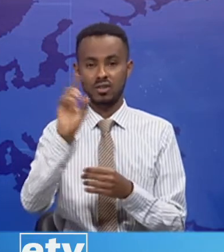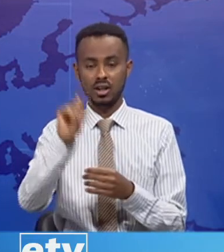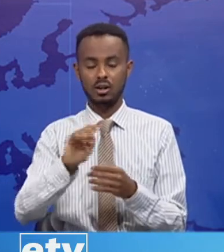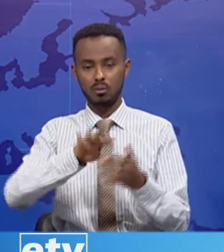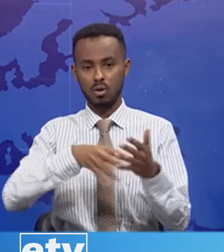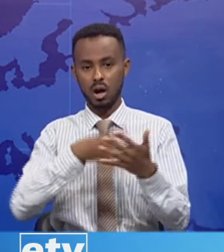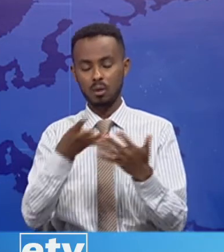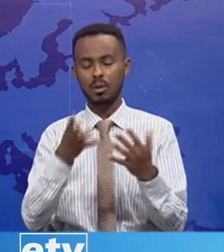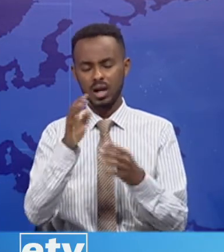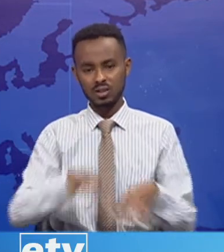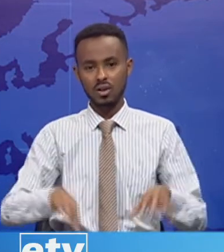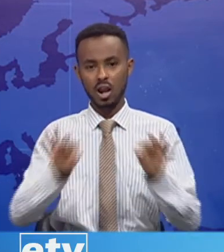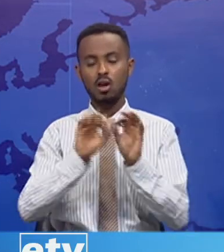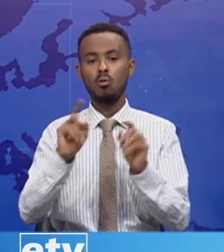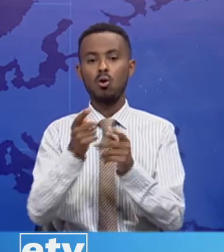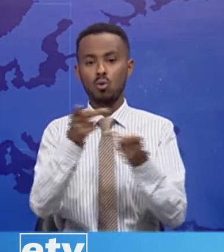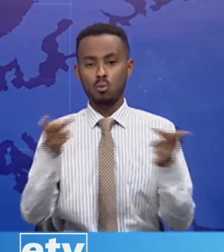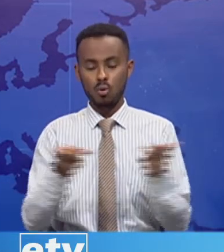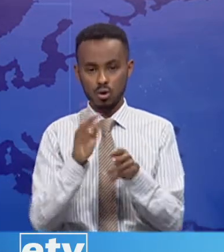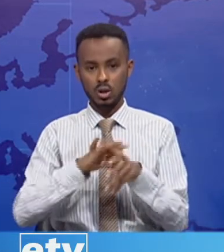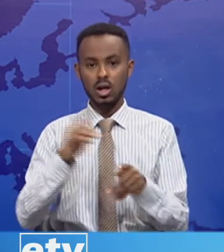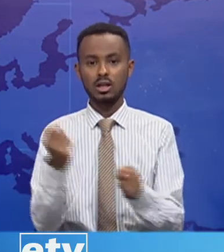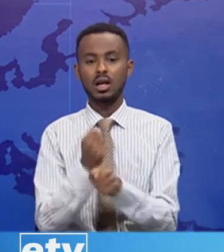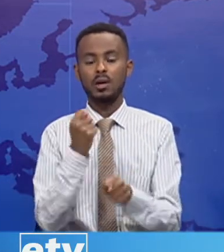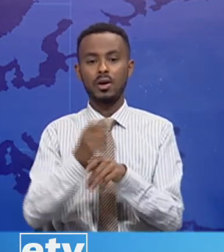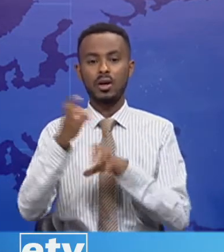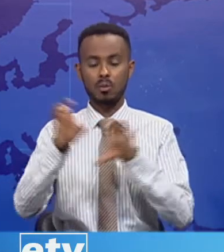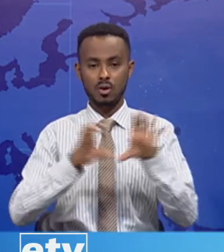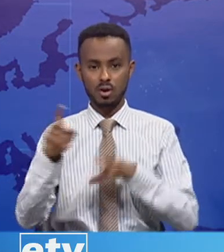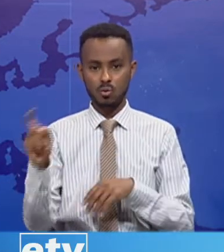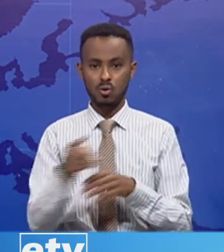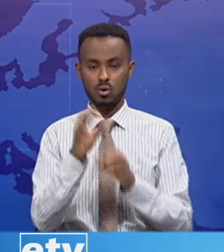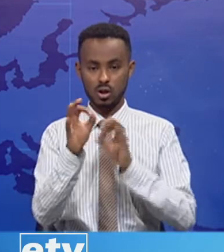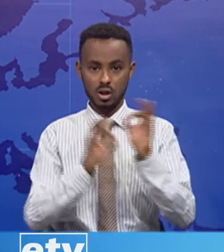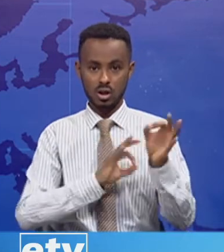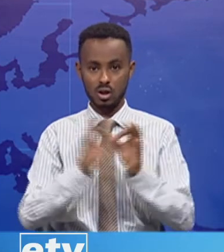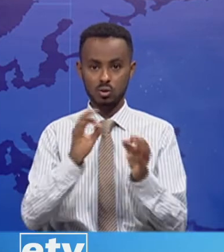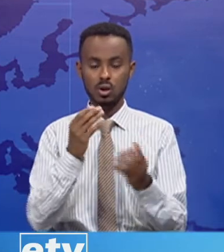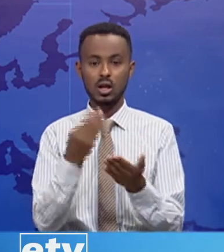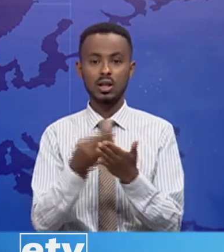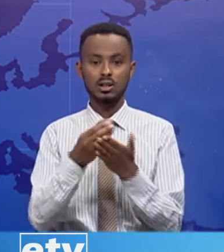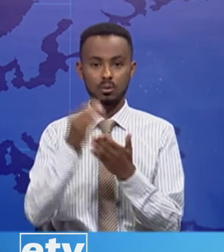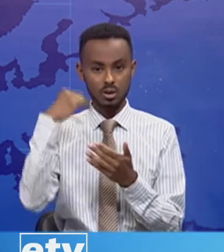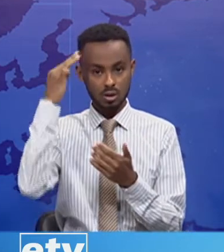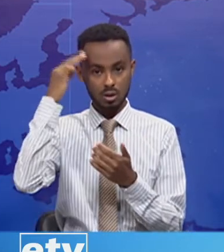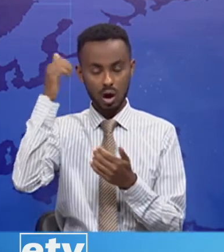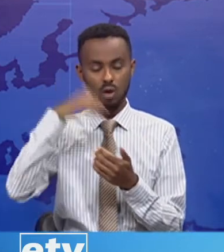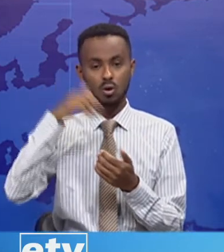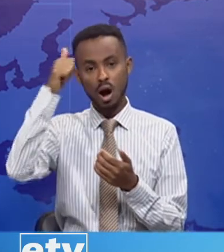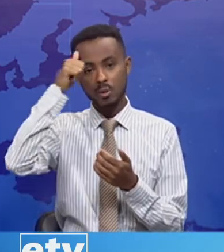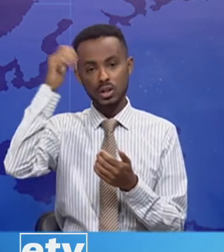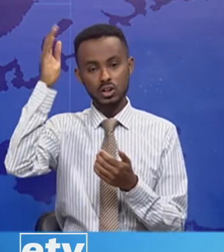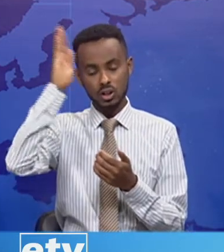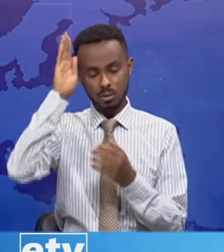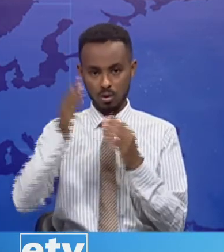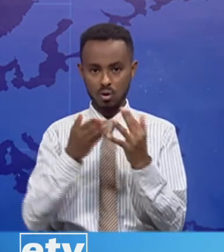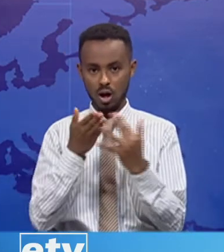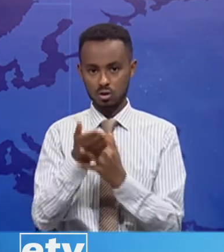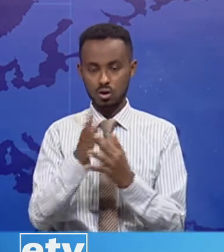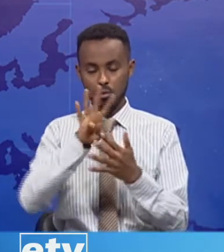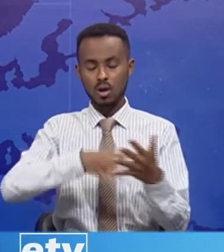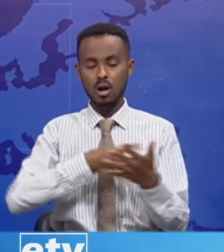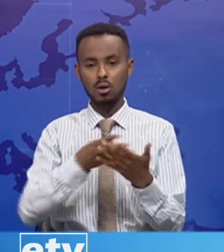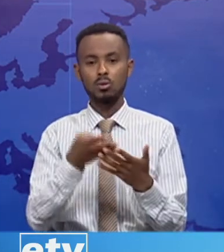ግብርን አስፈላጊ በሆኑ ስፍራዎች ላይ ተግባራዊ የሚደረግ መሆኑን የገለጹት የገንዘብ ሚኒስትሩ አቶ አህመድ ሺዴ በበኩላቸው መርሃ